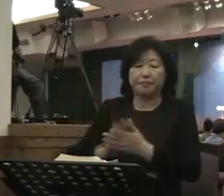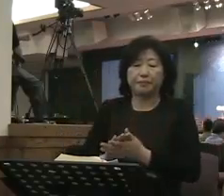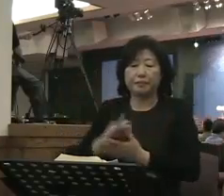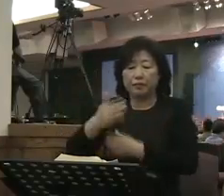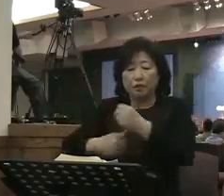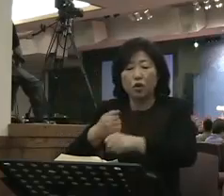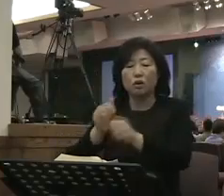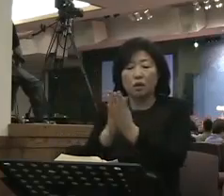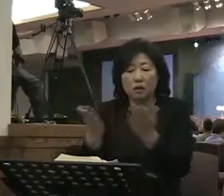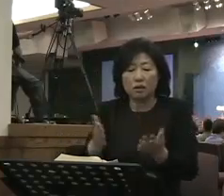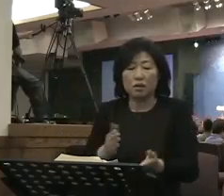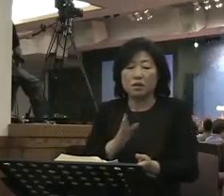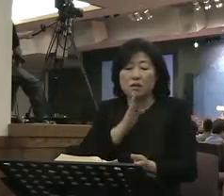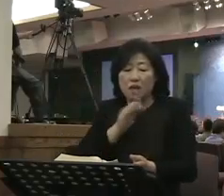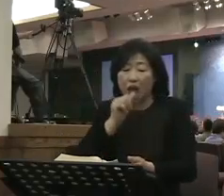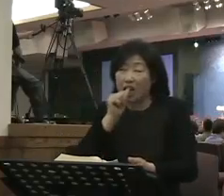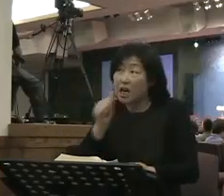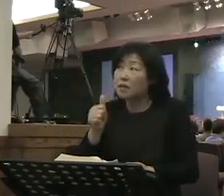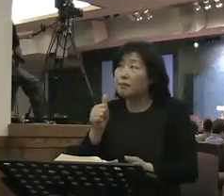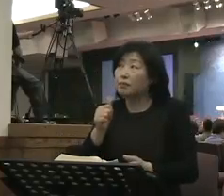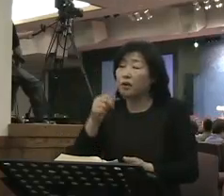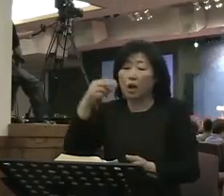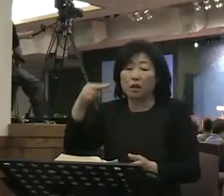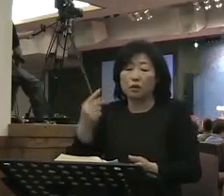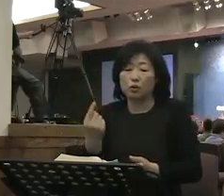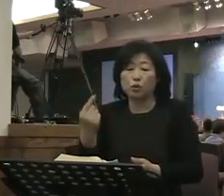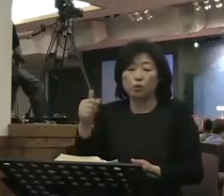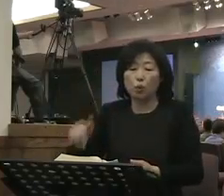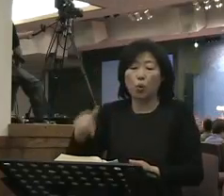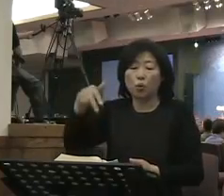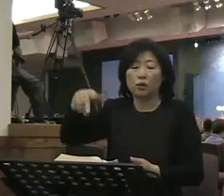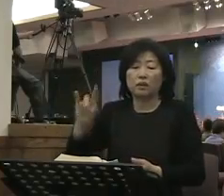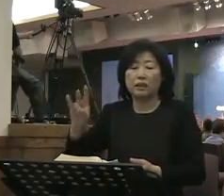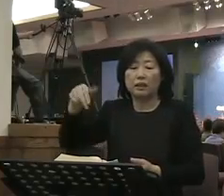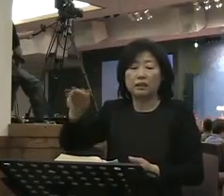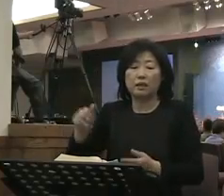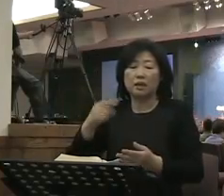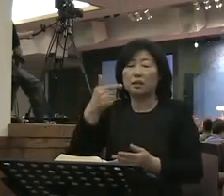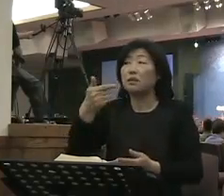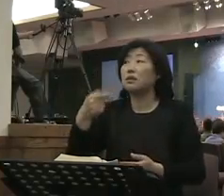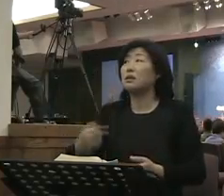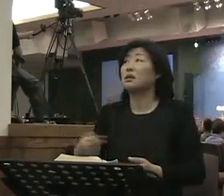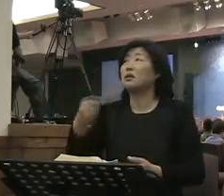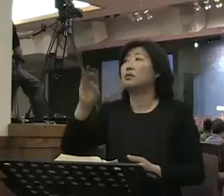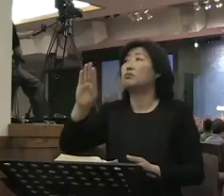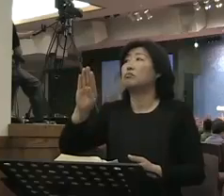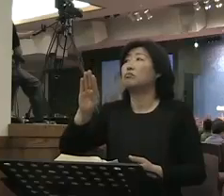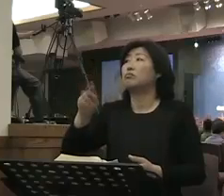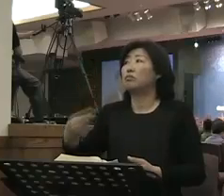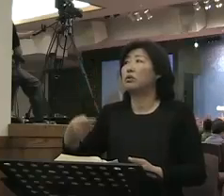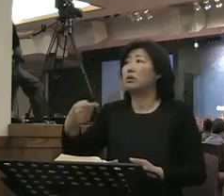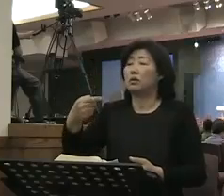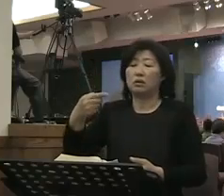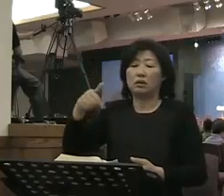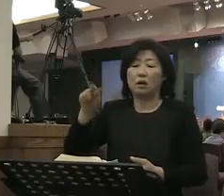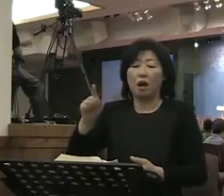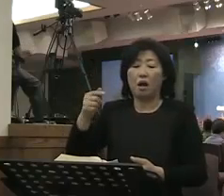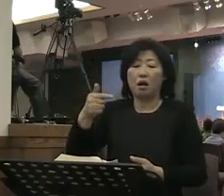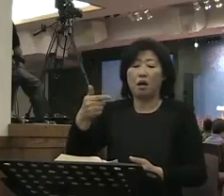성경에서도 절대적인 독재자였던 느부갓네살이 하나님 자리에 자신이 대신